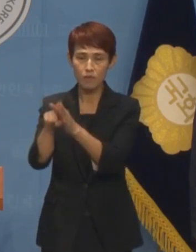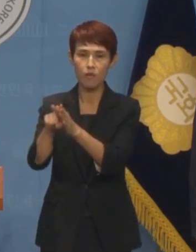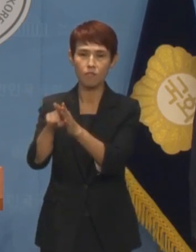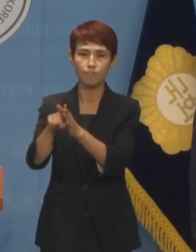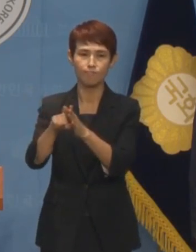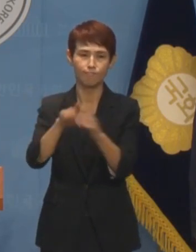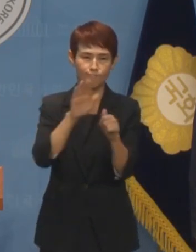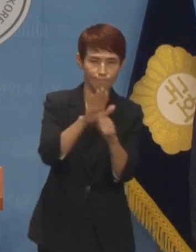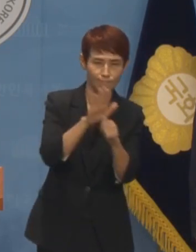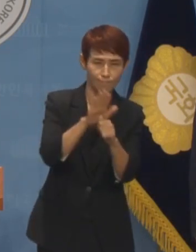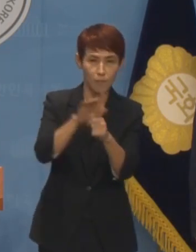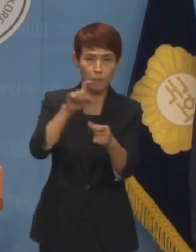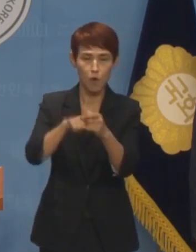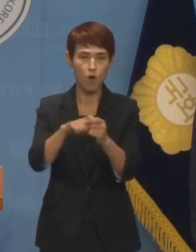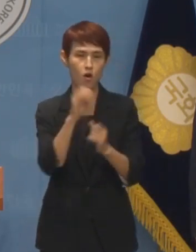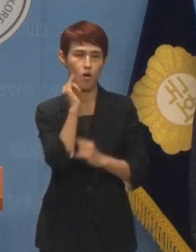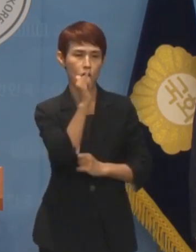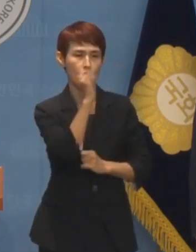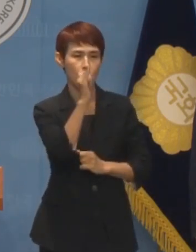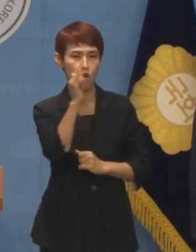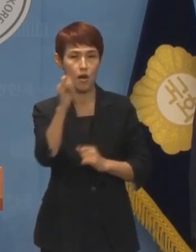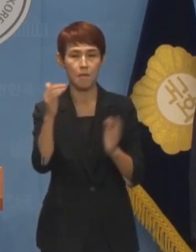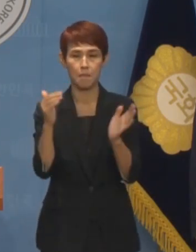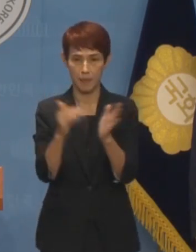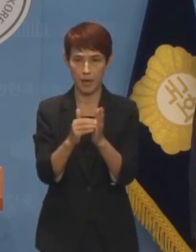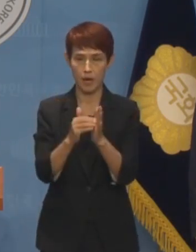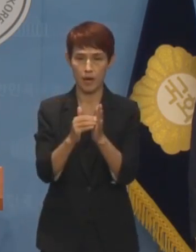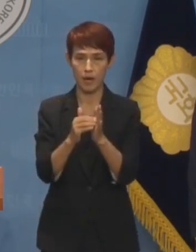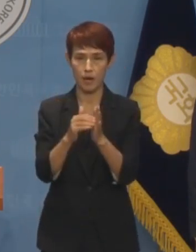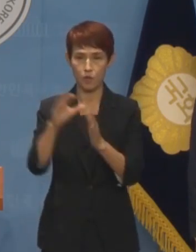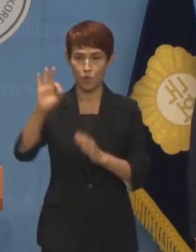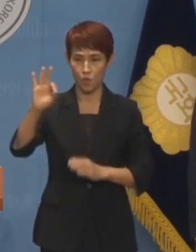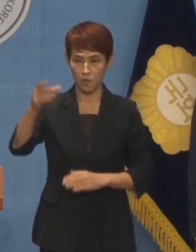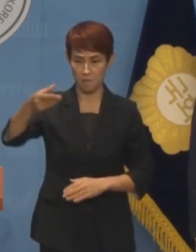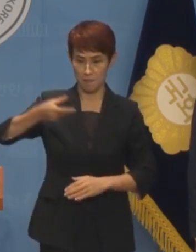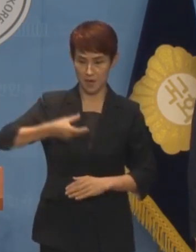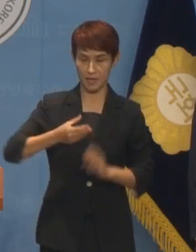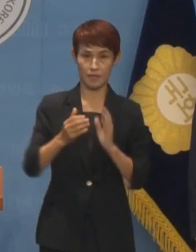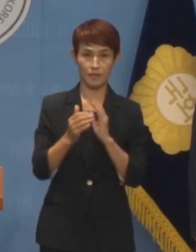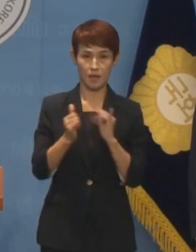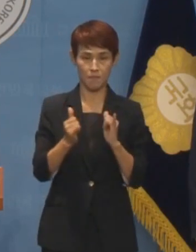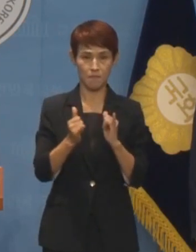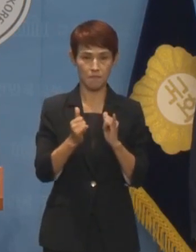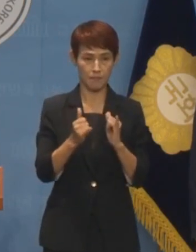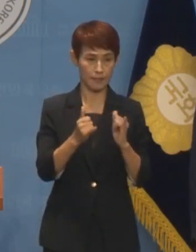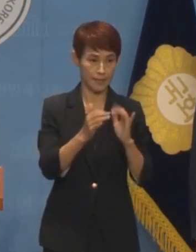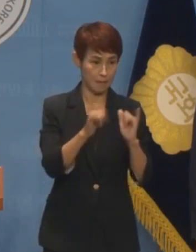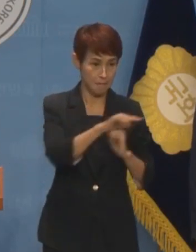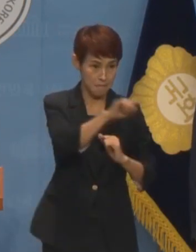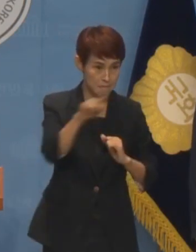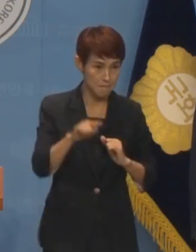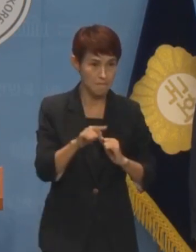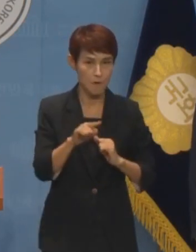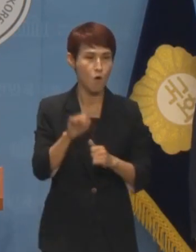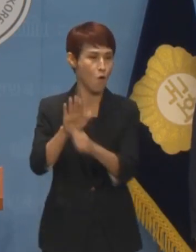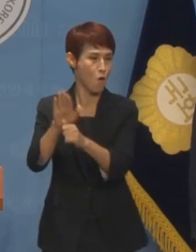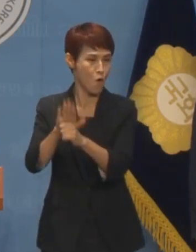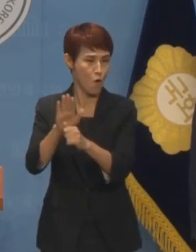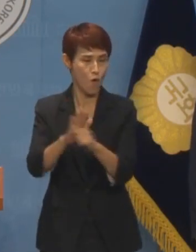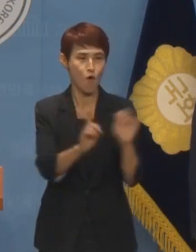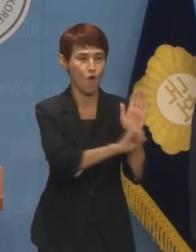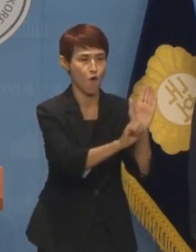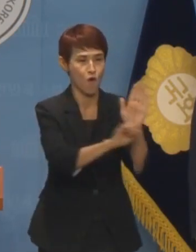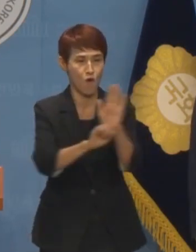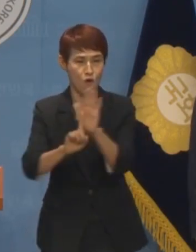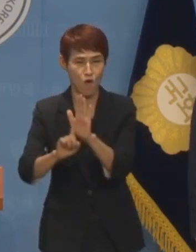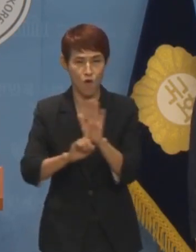전화 통화를 하였고, 돈을 받은 읍면협의회장이 협의회 사람들을 상대로 선거 운동을 한다는 사실